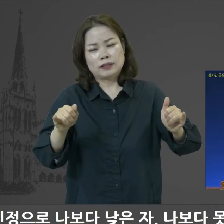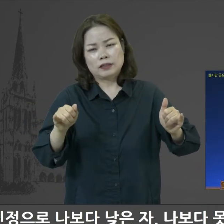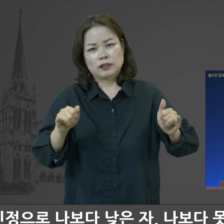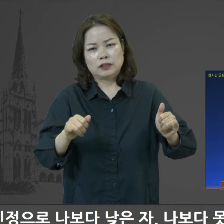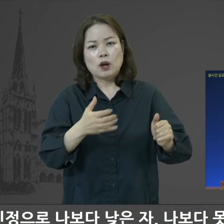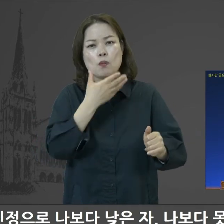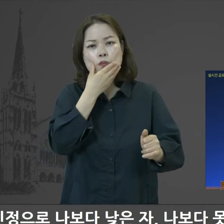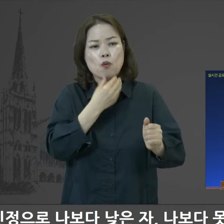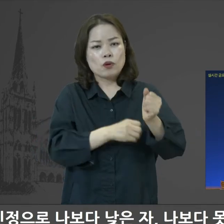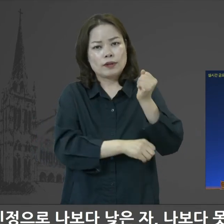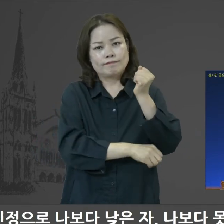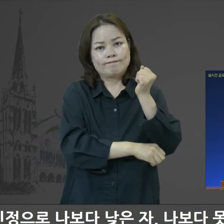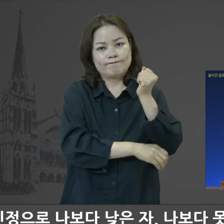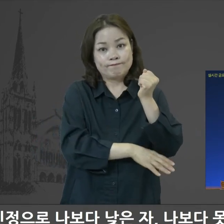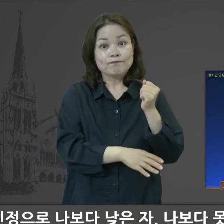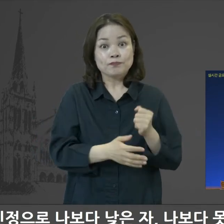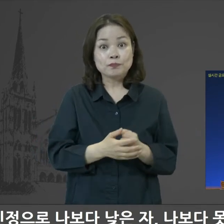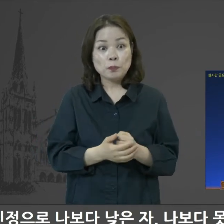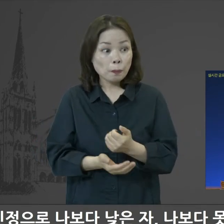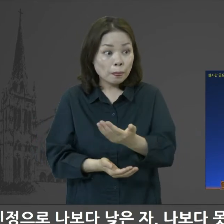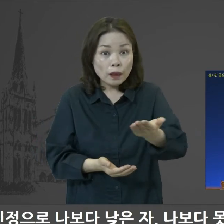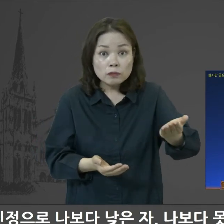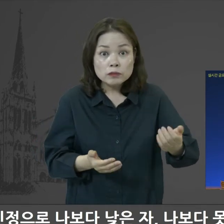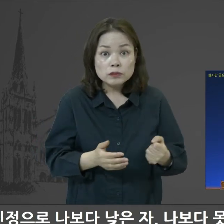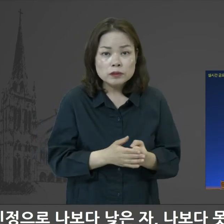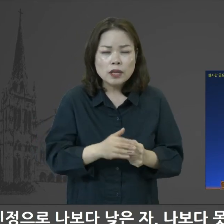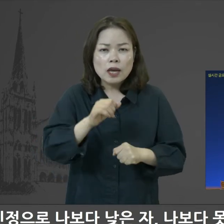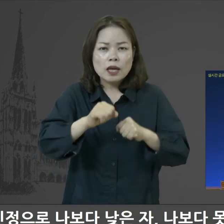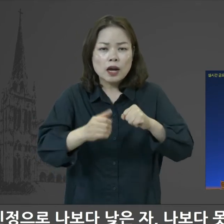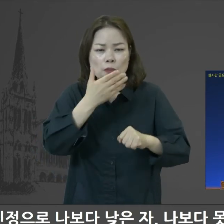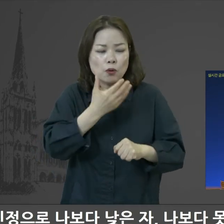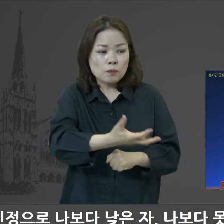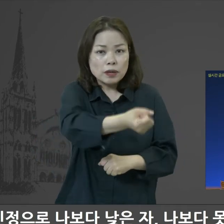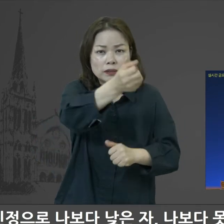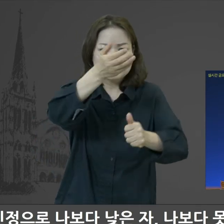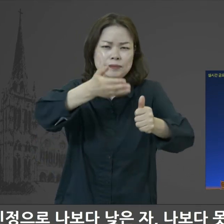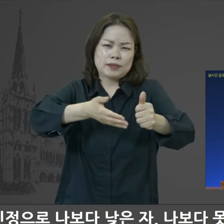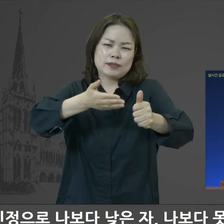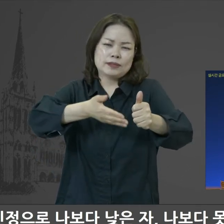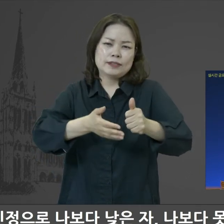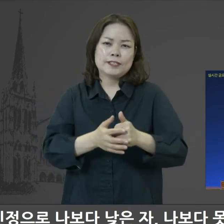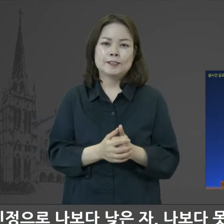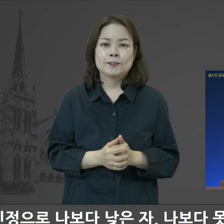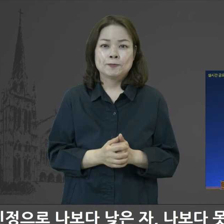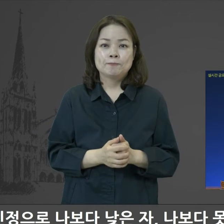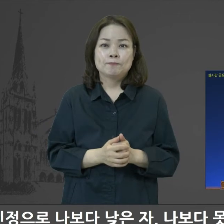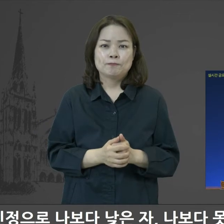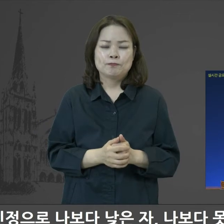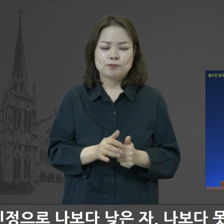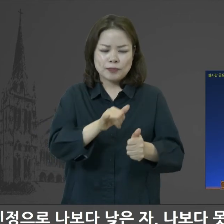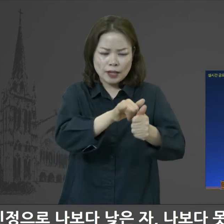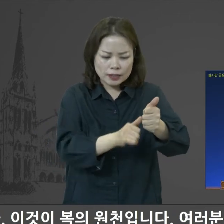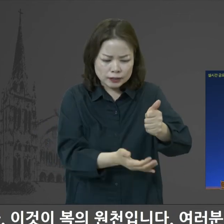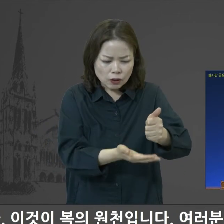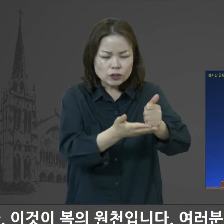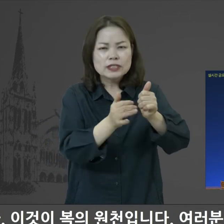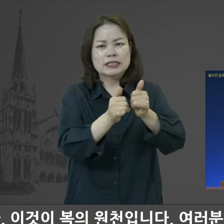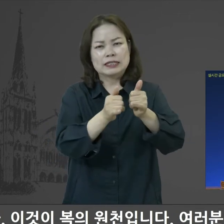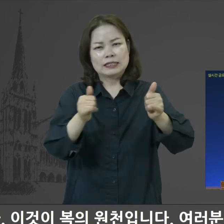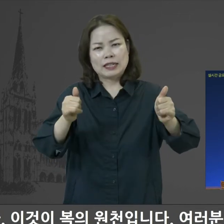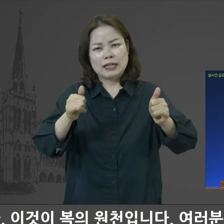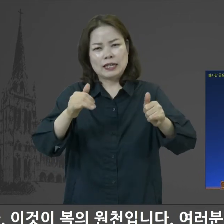원천이라는 겁니다. 사랑하는 여러분, 행함의 복을 받기를 원하시기를 바랍니다. 섬기는 자의 복이